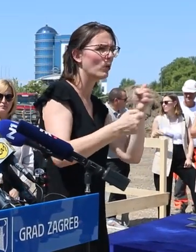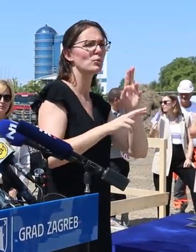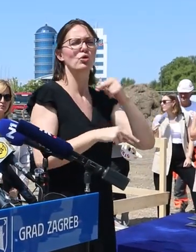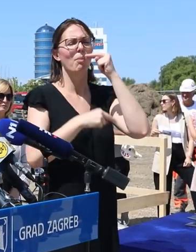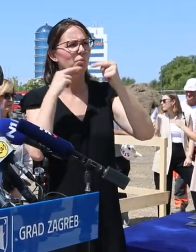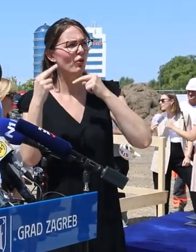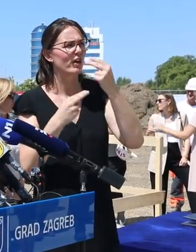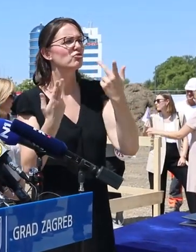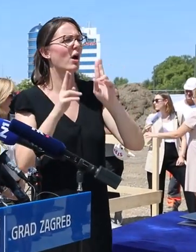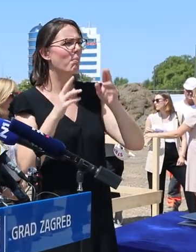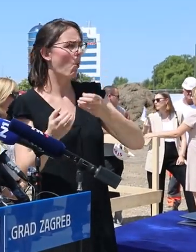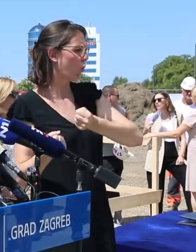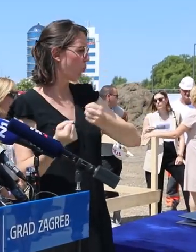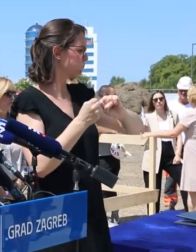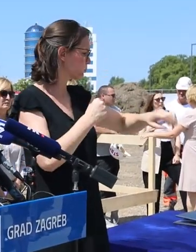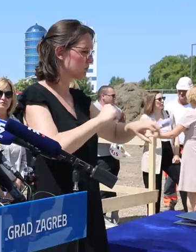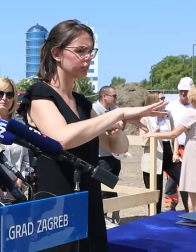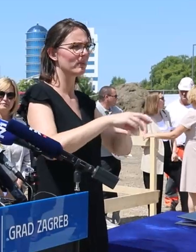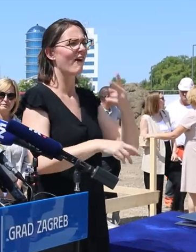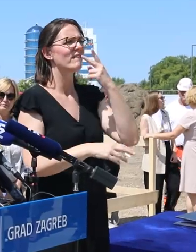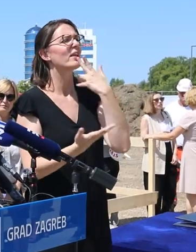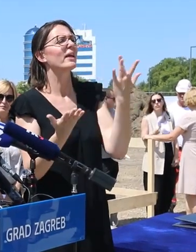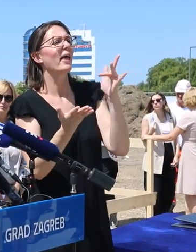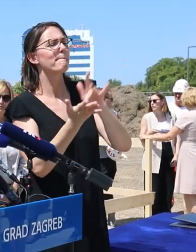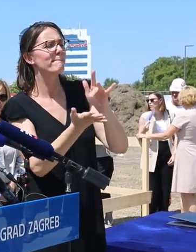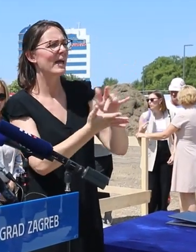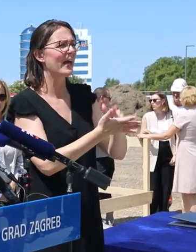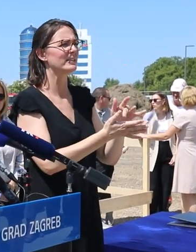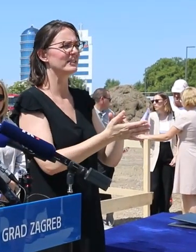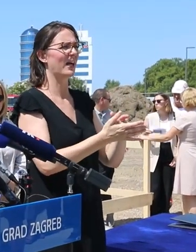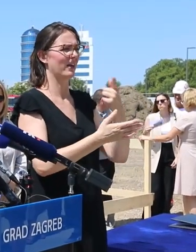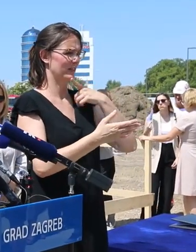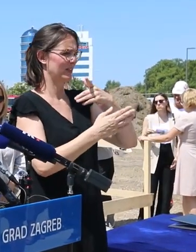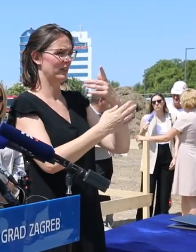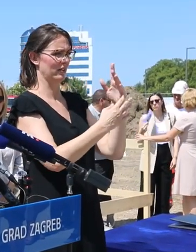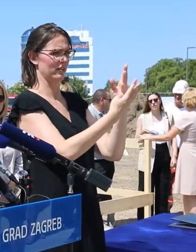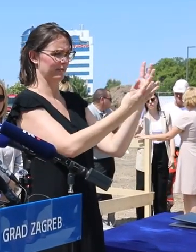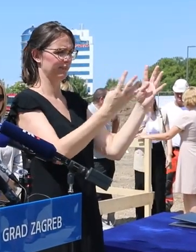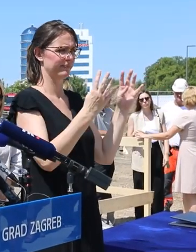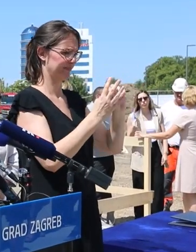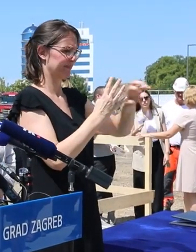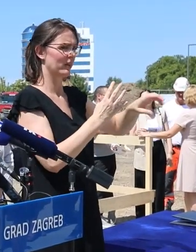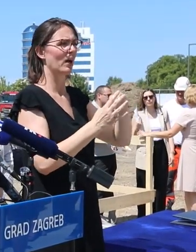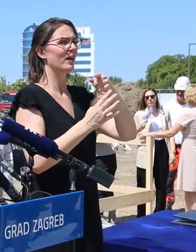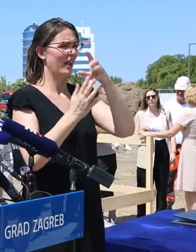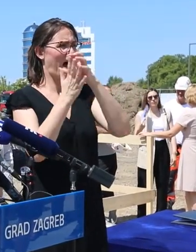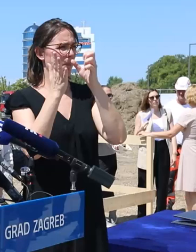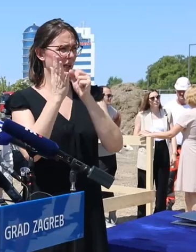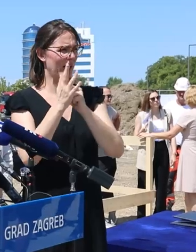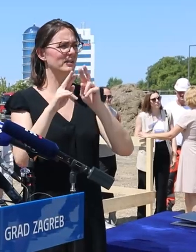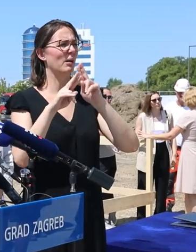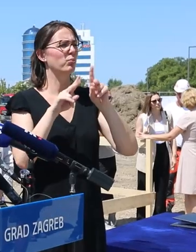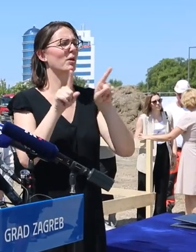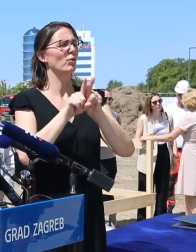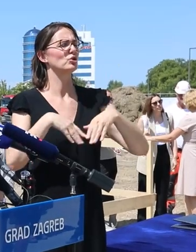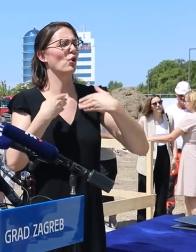mogu odvojiti, vidjeti lokacije, reciklažnog dvorišta i slično. Putem te aplikacije ćemo isto tako omogućiti